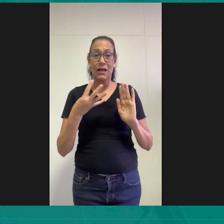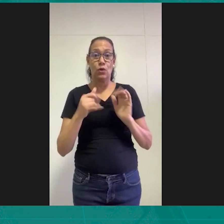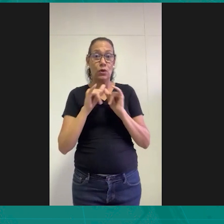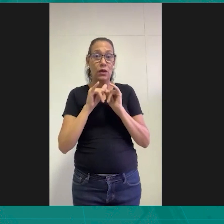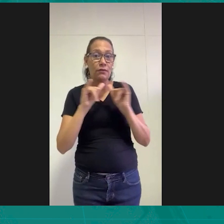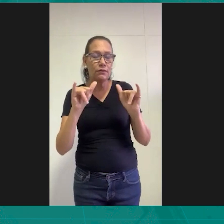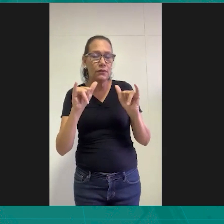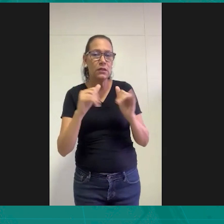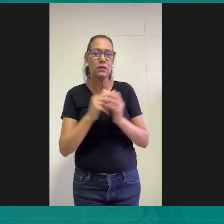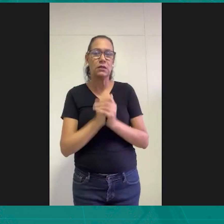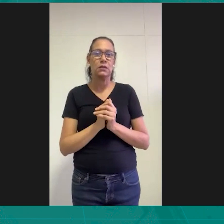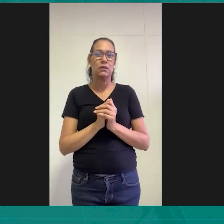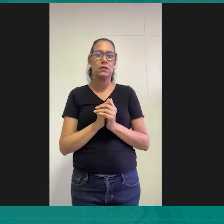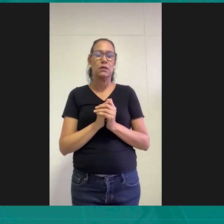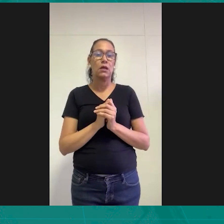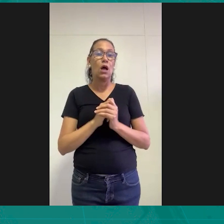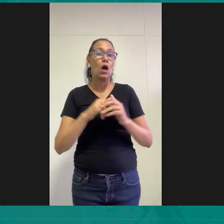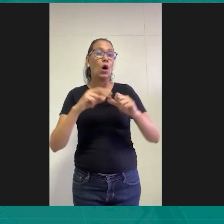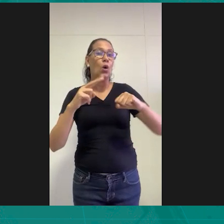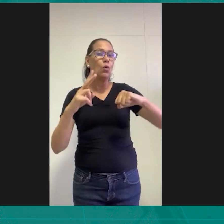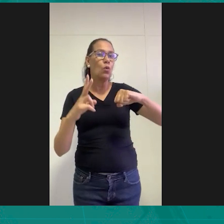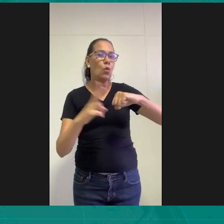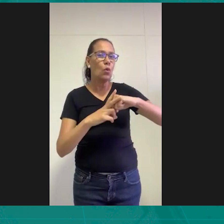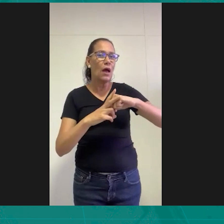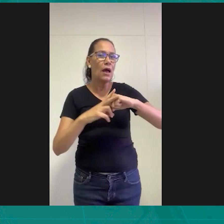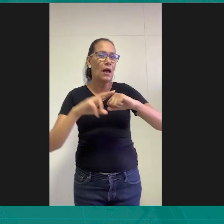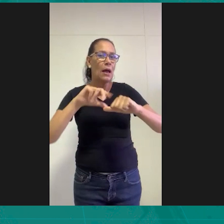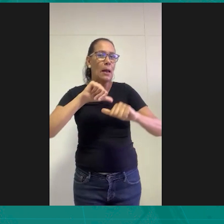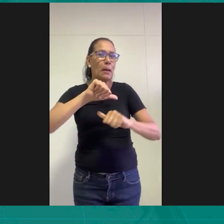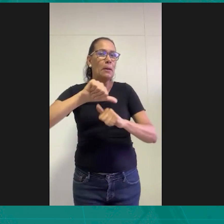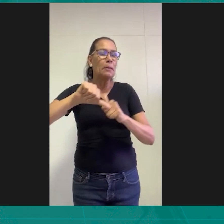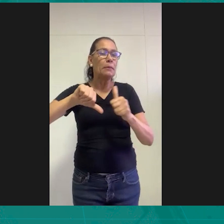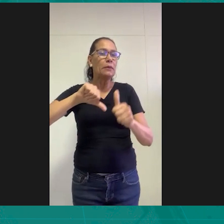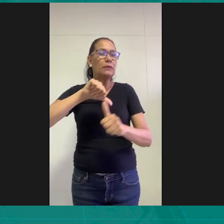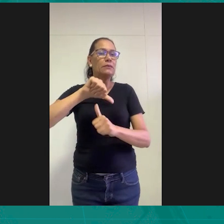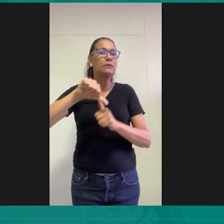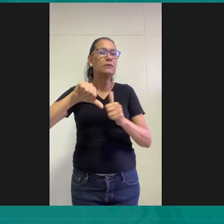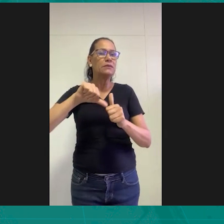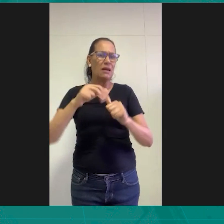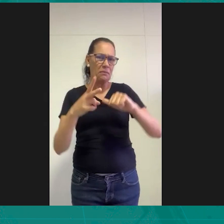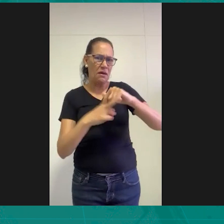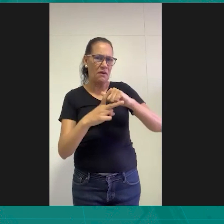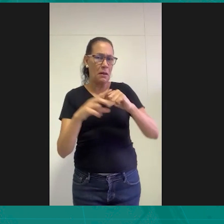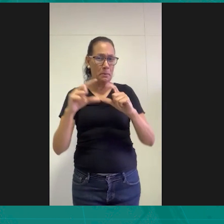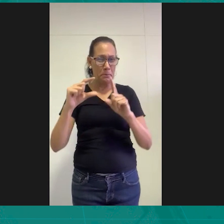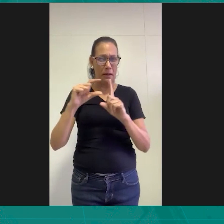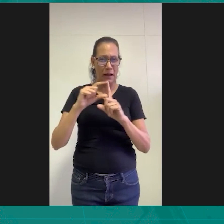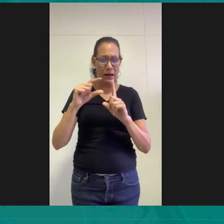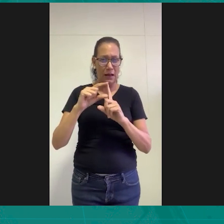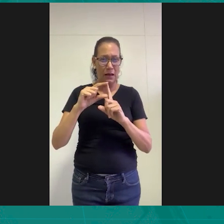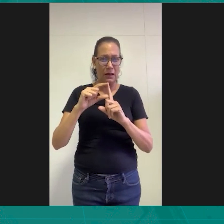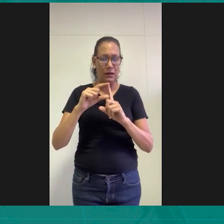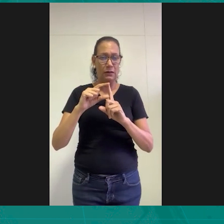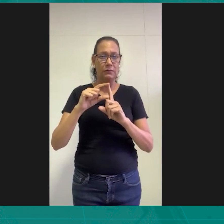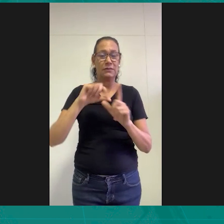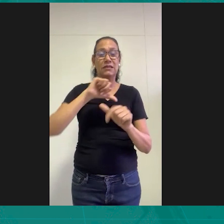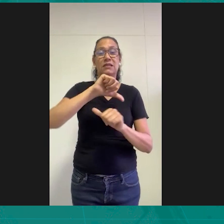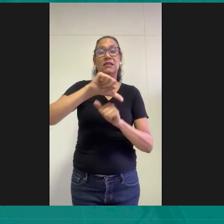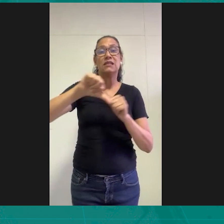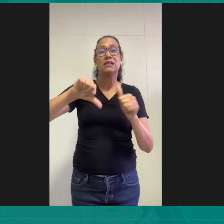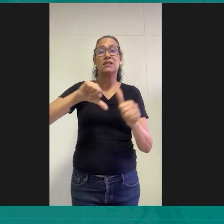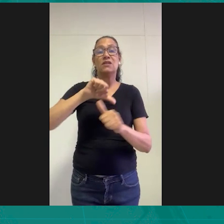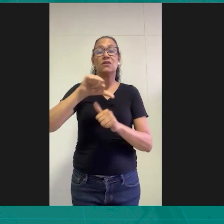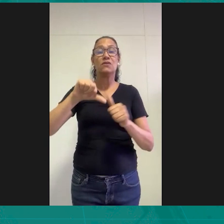Essa palavra habitar é o verbo usado para o substantivo tabernáculo.